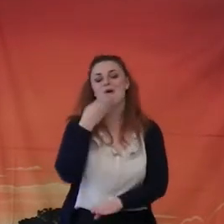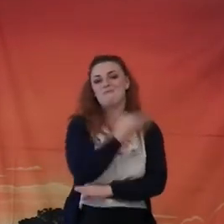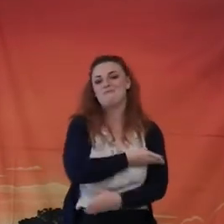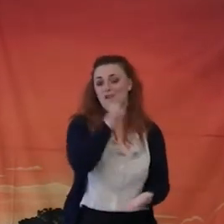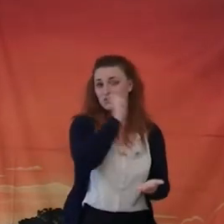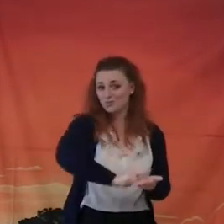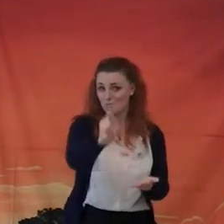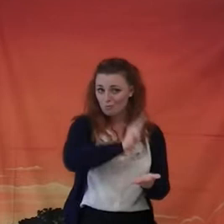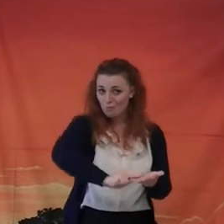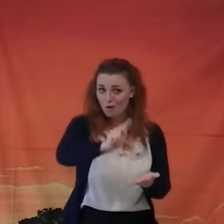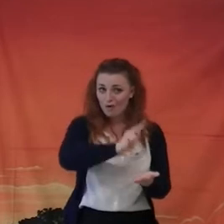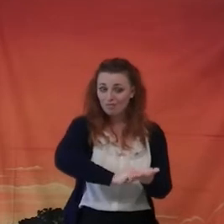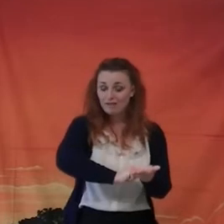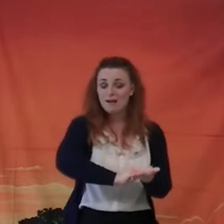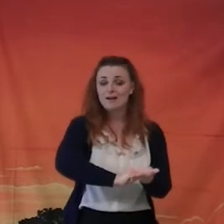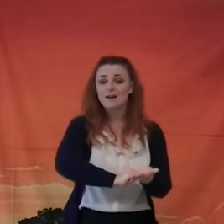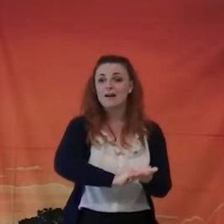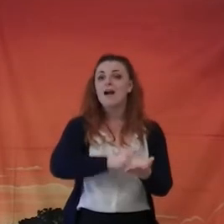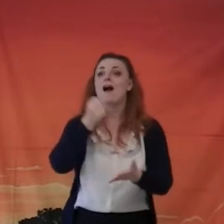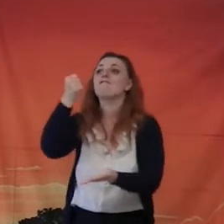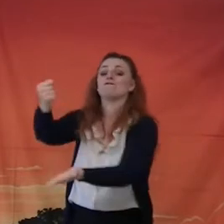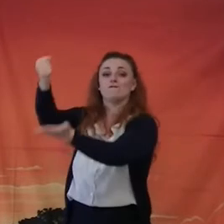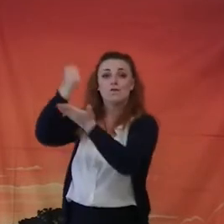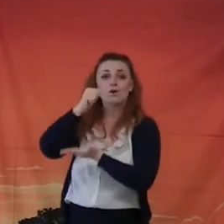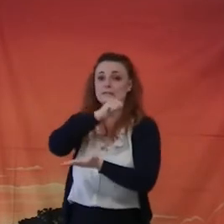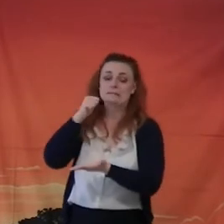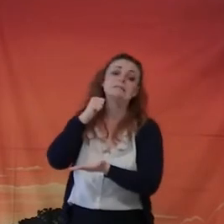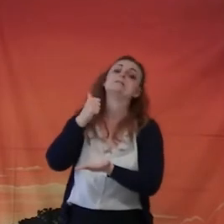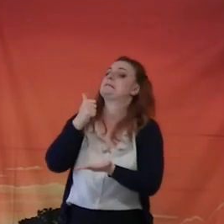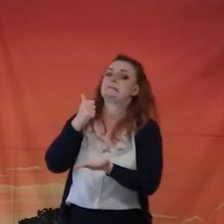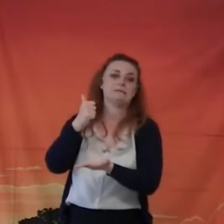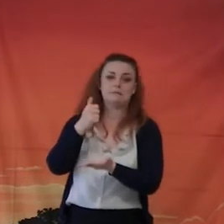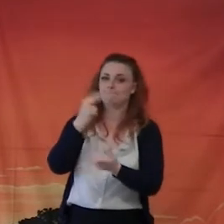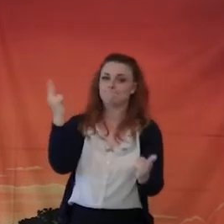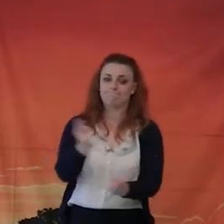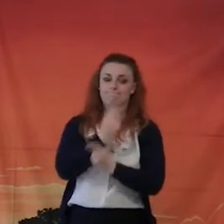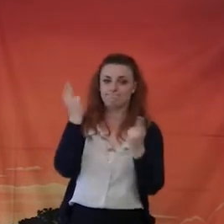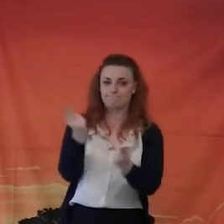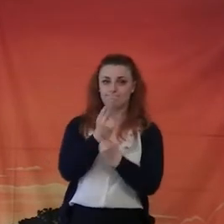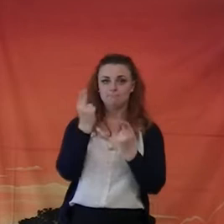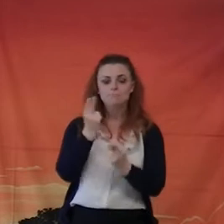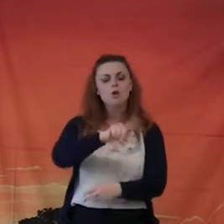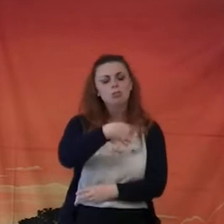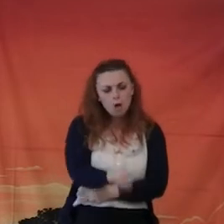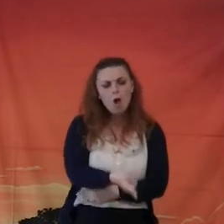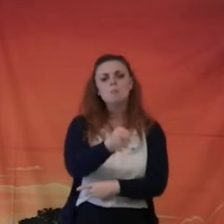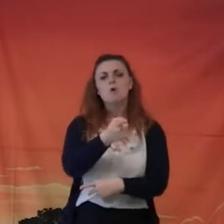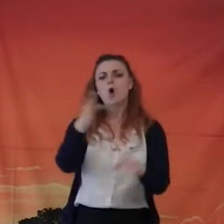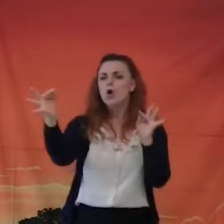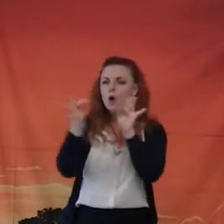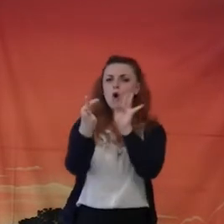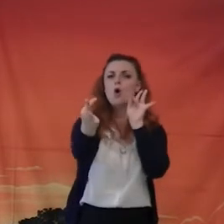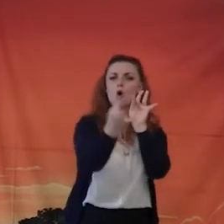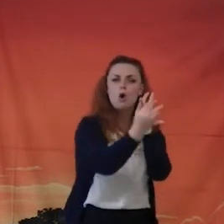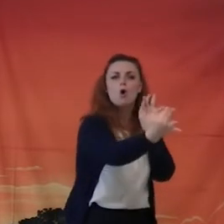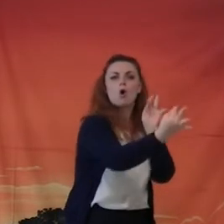perché altrimenti non avrebbero potuto frequentare. E dopo di quello abbiamo avuto contatto con altre chiese, e quindi nella